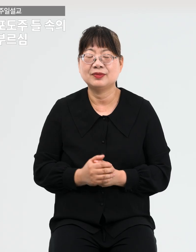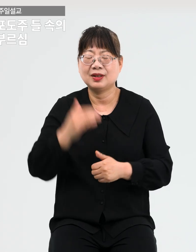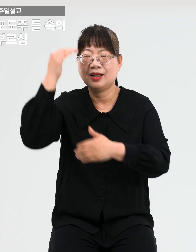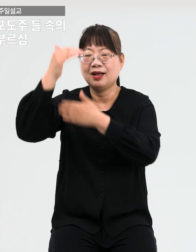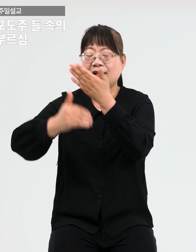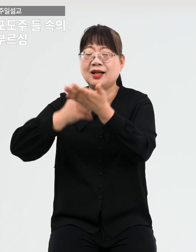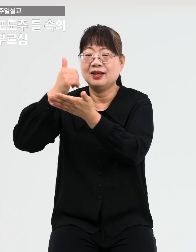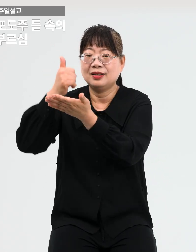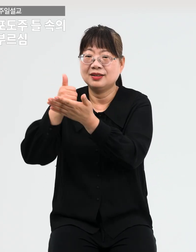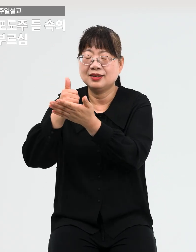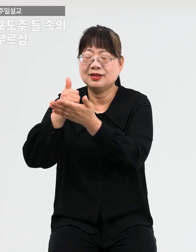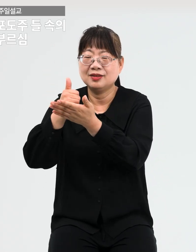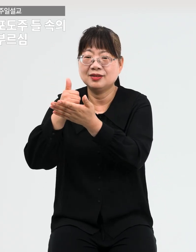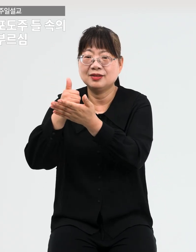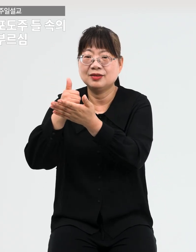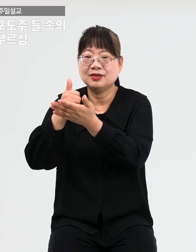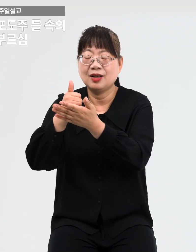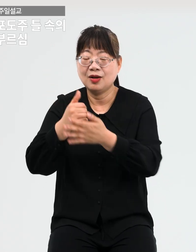하나님의